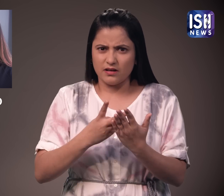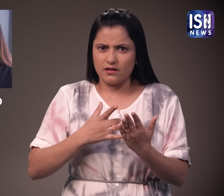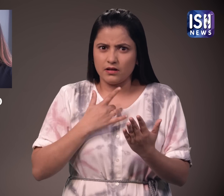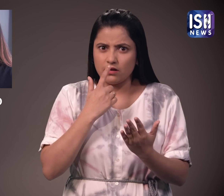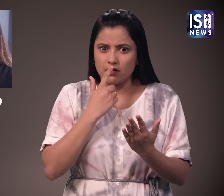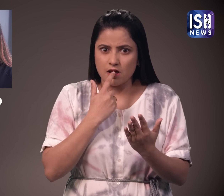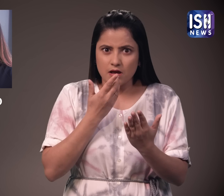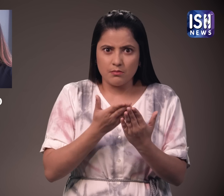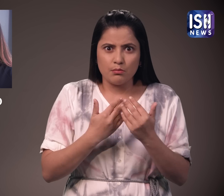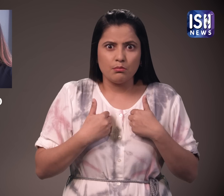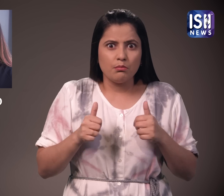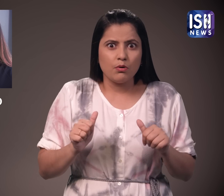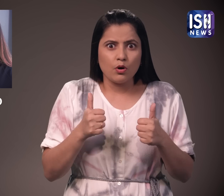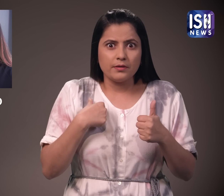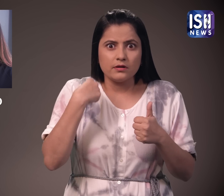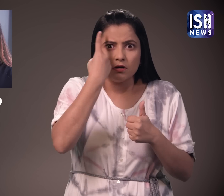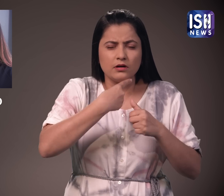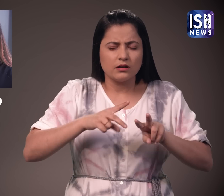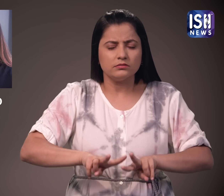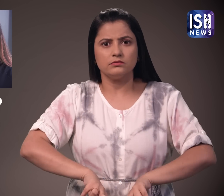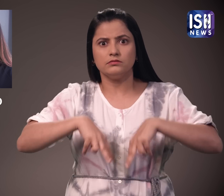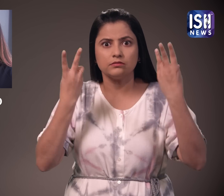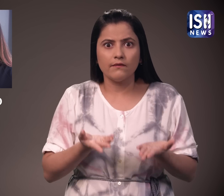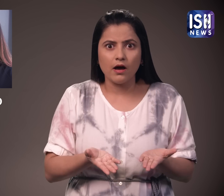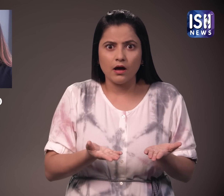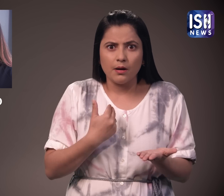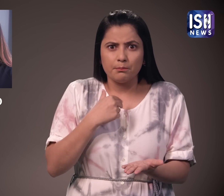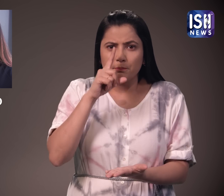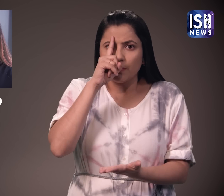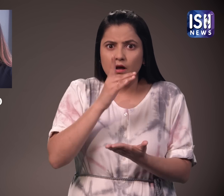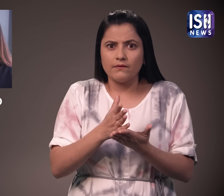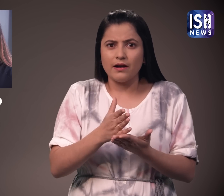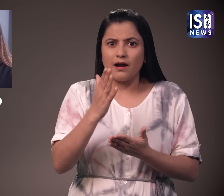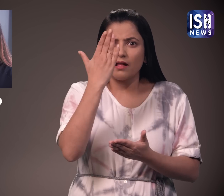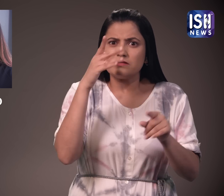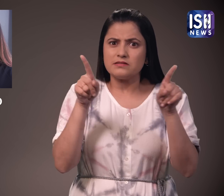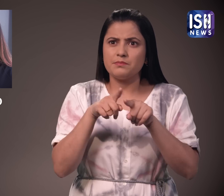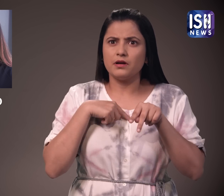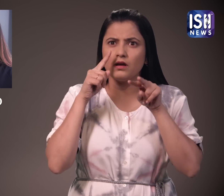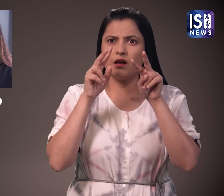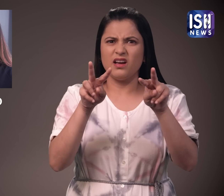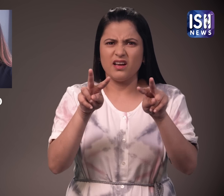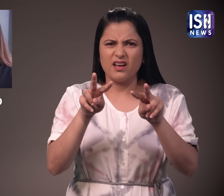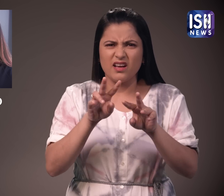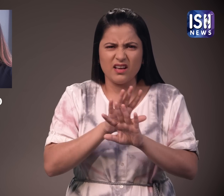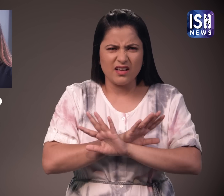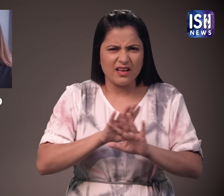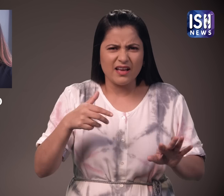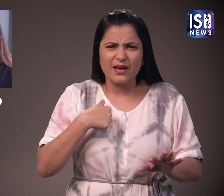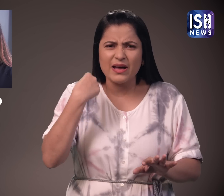ब्रुकलिन ने कहा कि नाक के एक हिस्से और उपरी होट के बिना वहाँ एक अजनभी की तरह मैसूस कर रही थी जब उसने खुद को आईने में देखा तो उसे